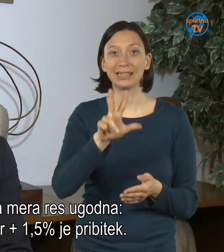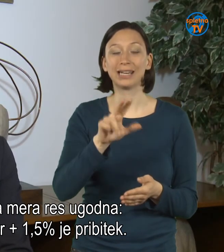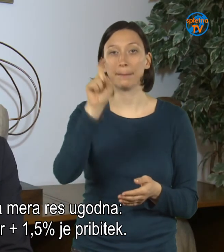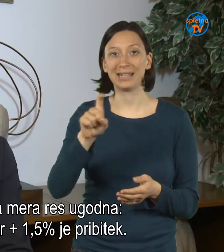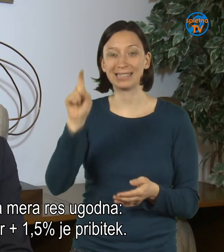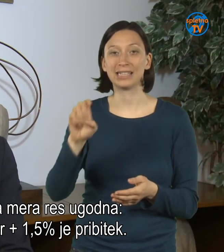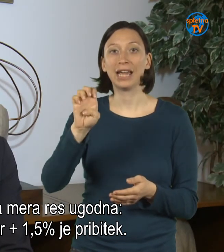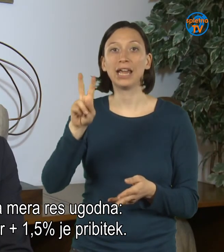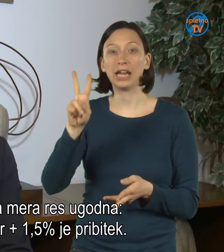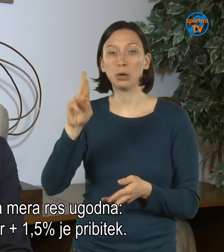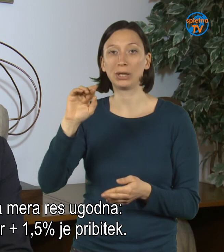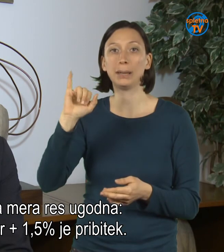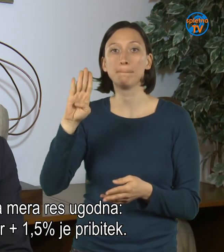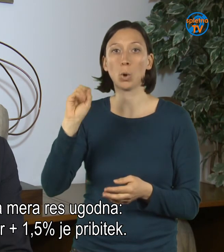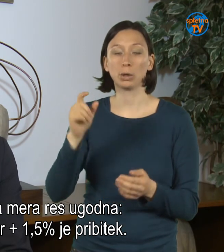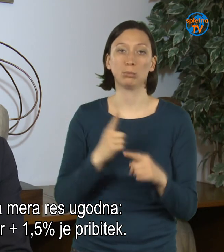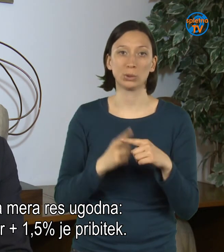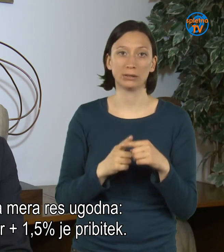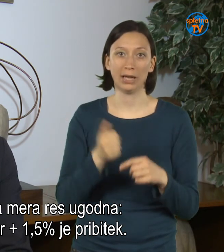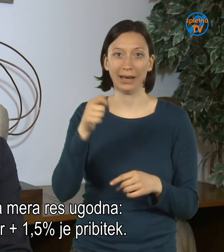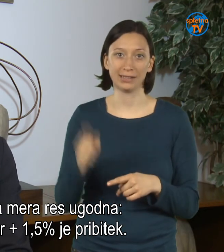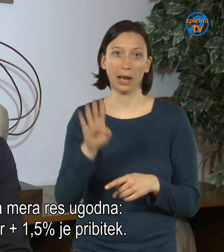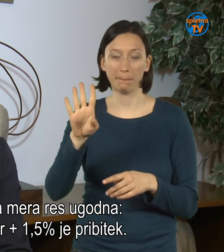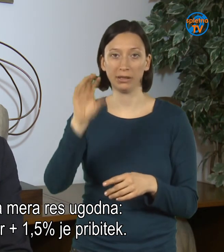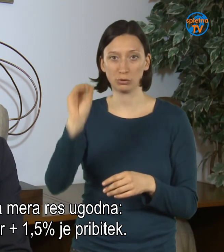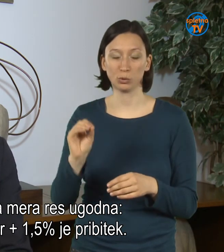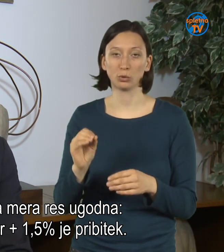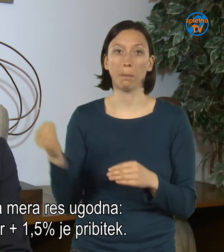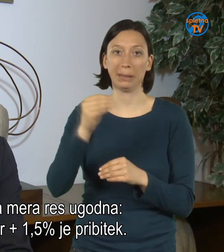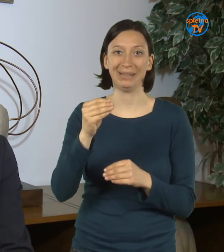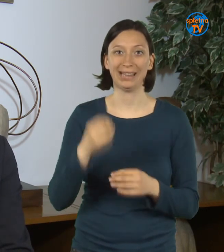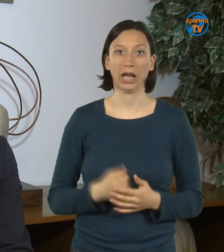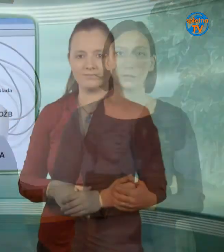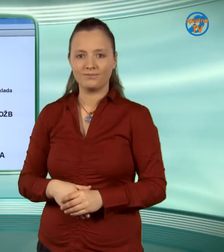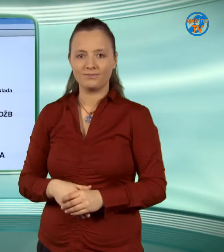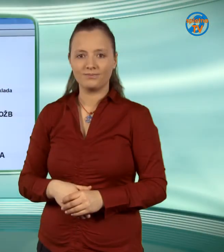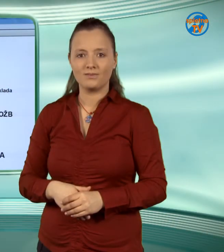ugodna, 1,5, 3-mesečni Euribor plus 1,5 je pribitek.